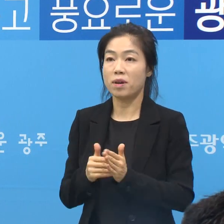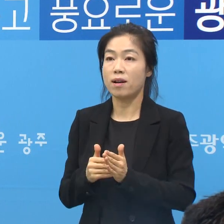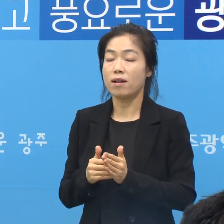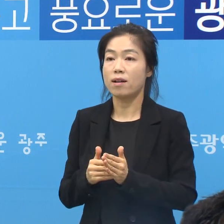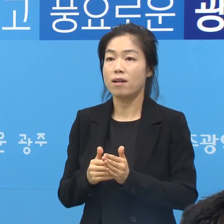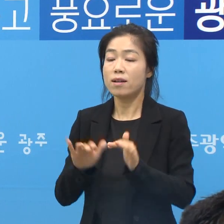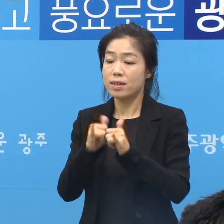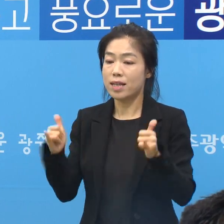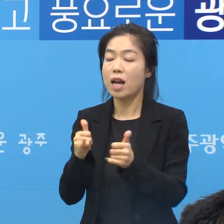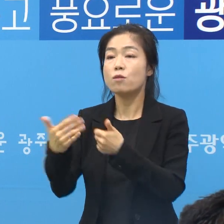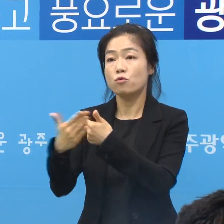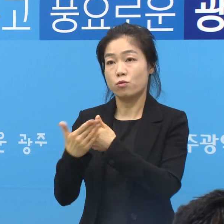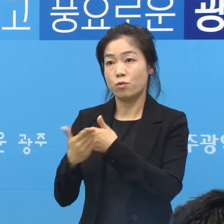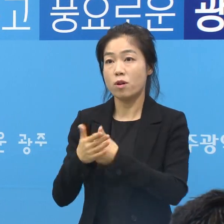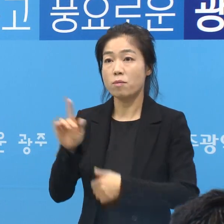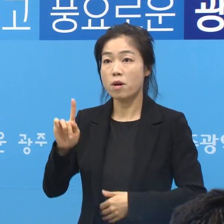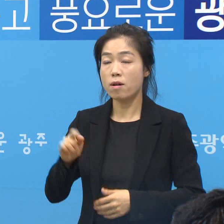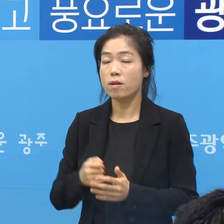인력 지원입니다.